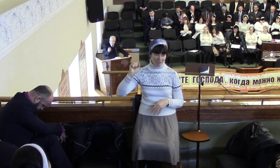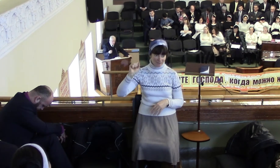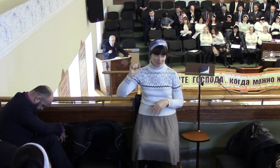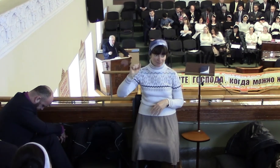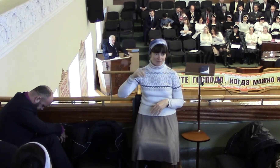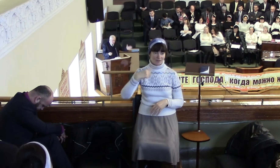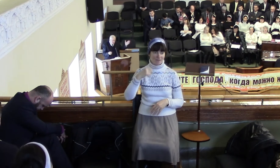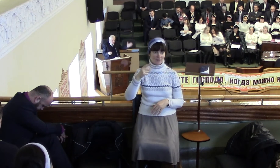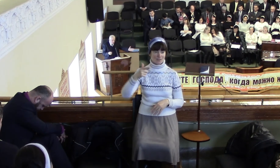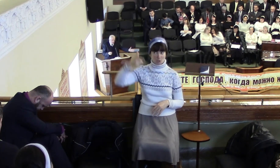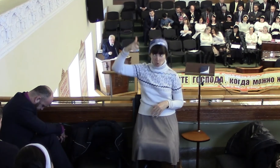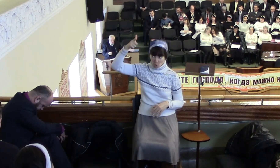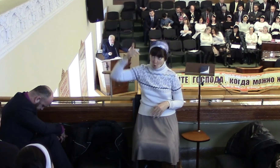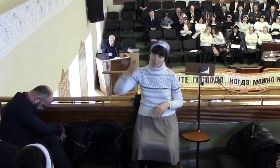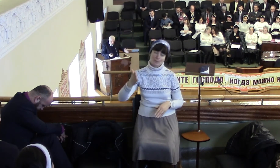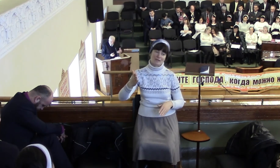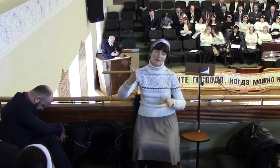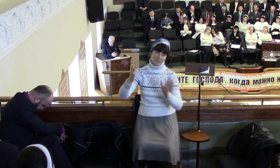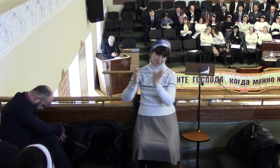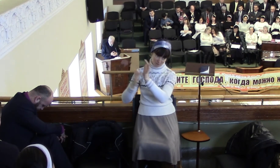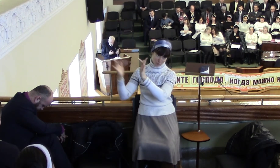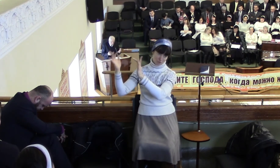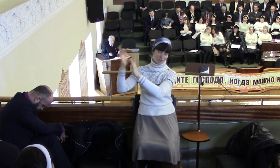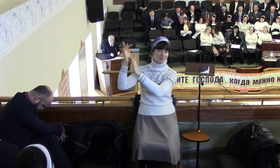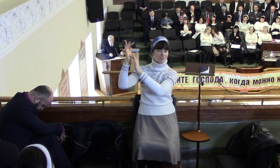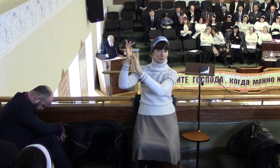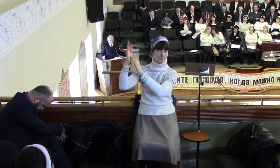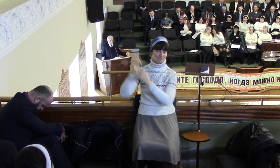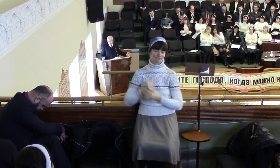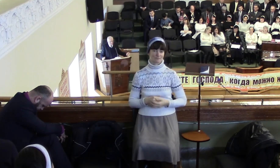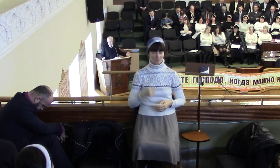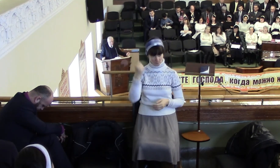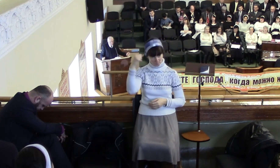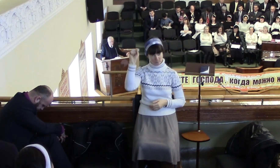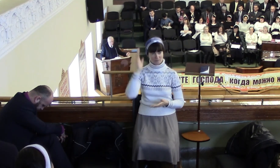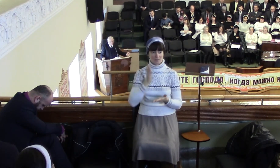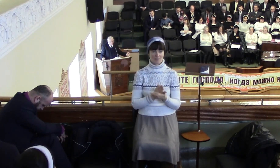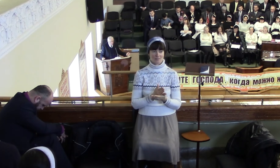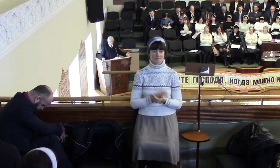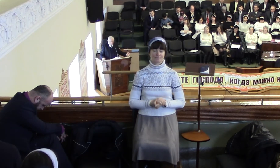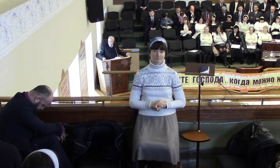Иисусом Христом. Почему мы празднуем этот день победы? Друзья дорогие, дьявол